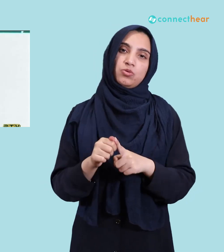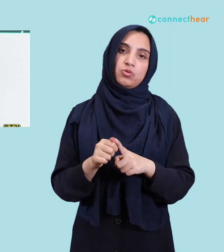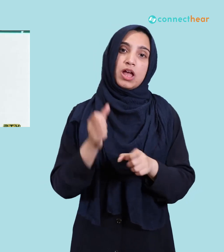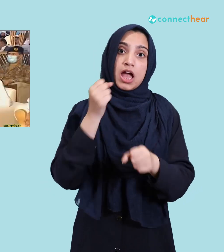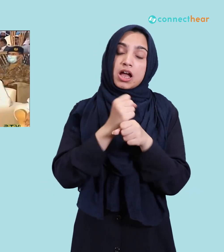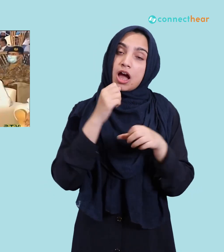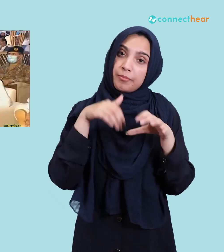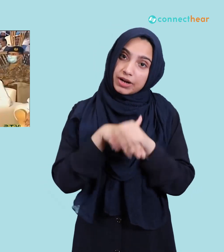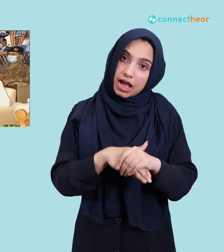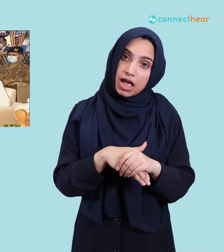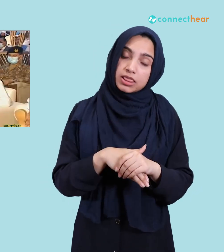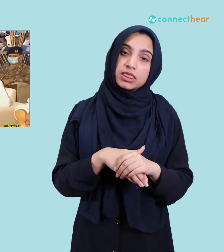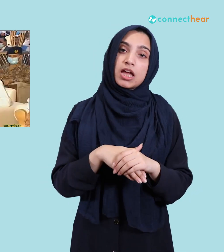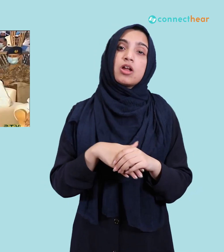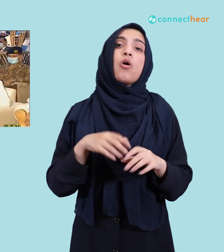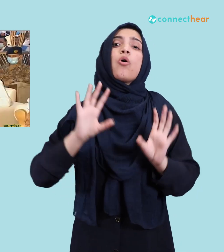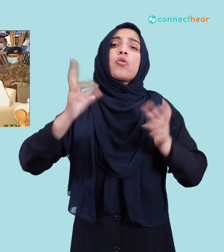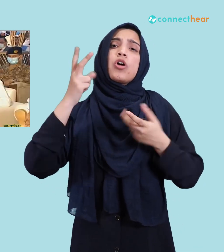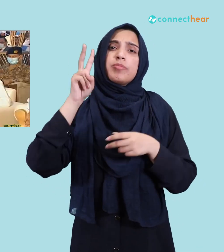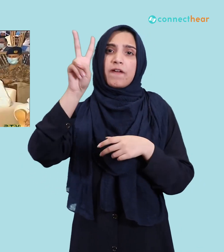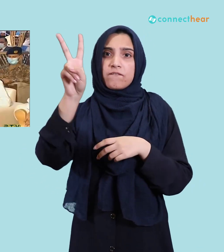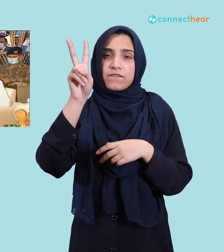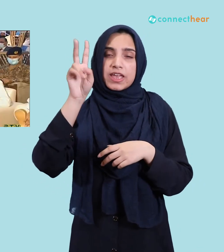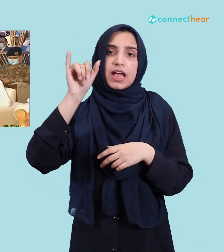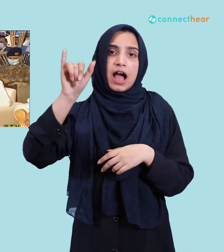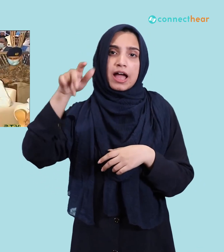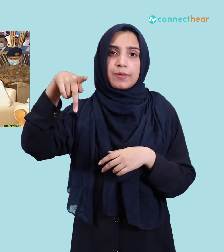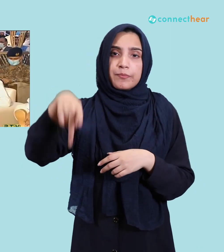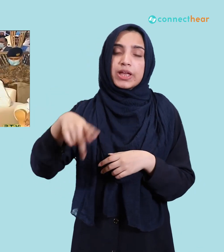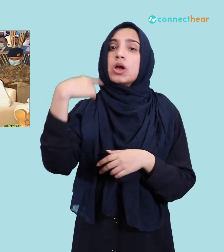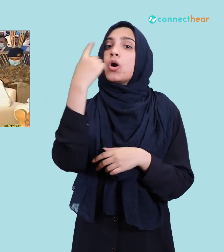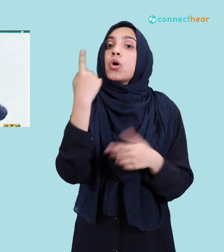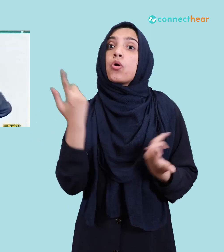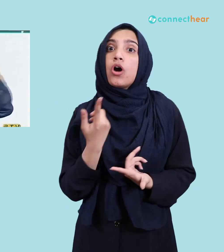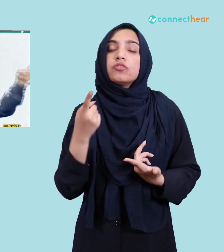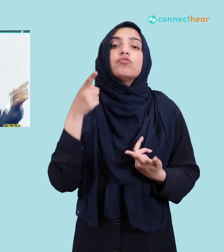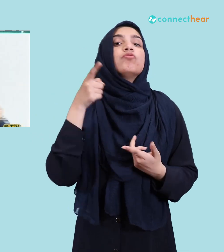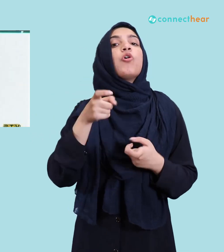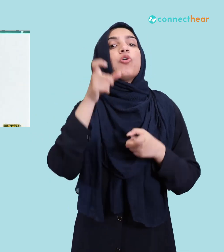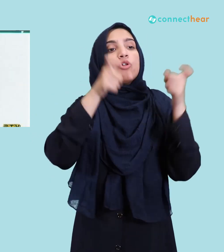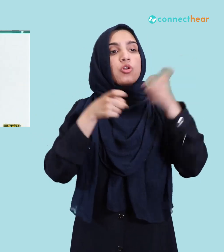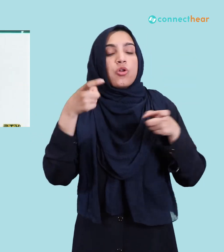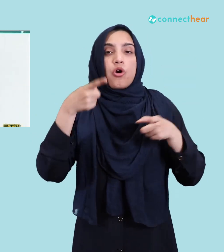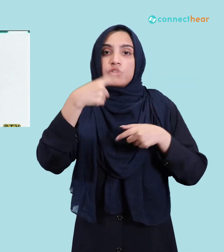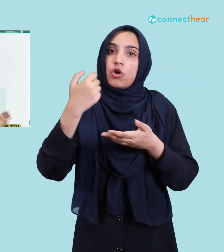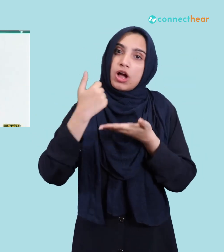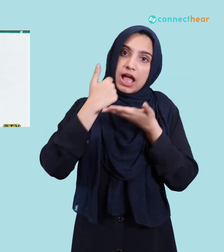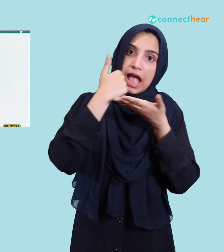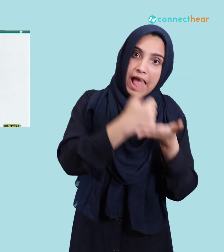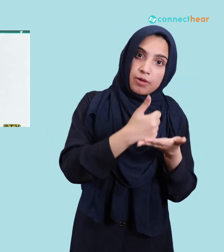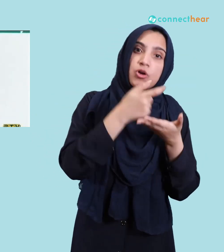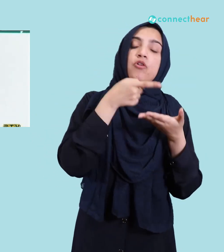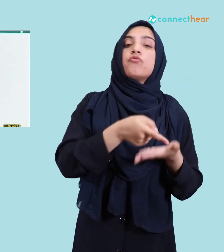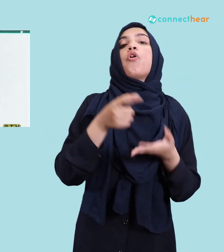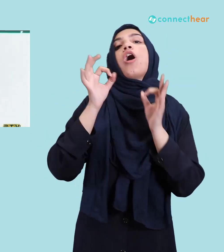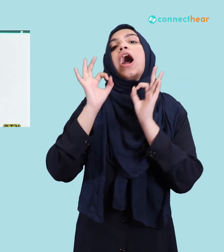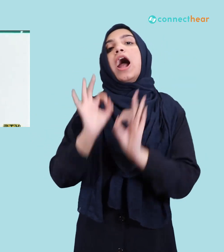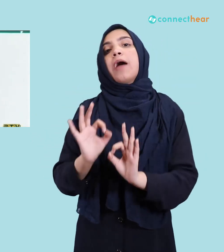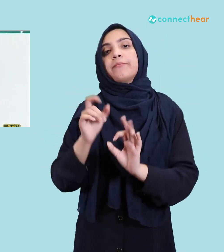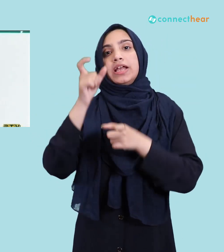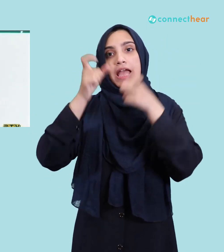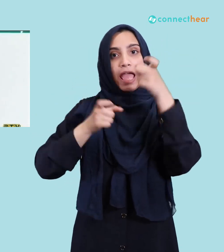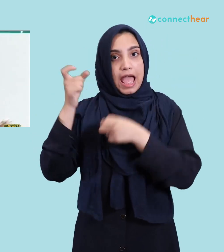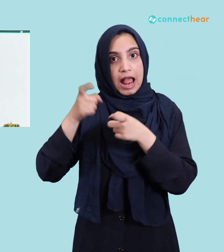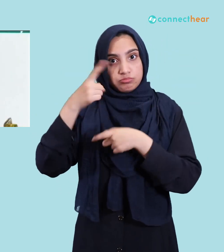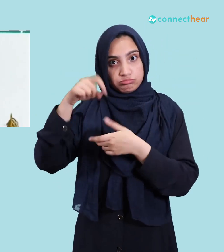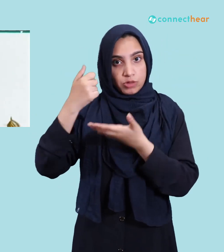زیادہ بڑا وی آئی پی وہ ہے اس ملک میں جو نوکریاں پیدا کرتا ہے، جو ملک کی ایکسپورٹس بڑھاتا ہے، جو انڈسٹری سیٹ اپ کرتا ہے.